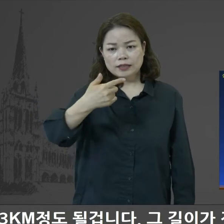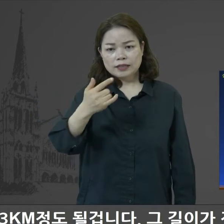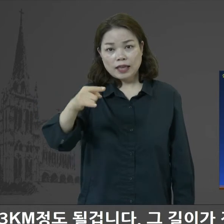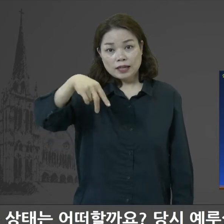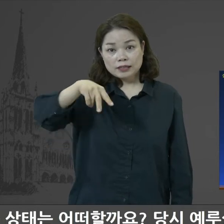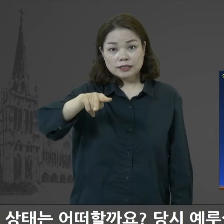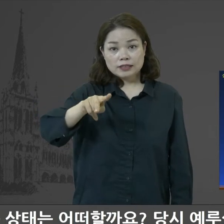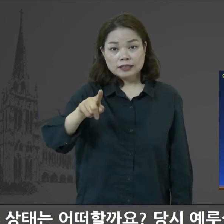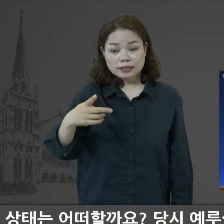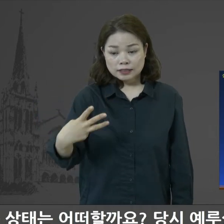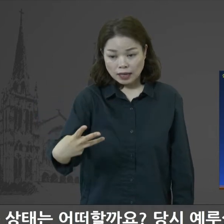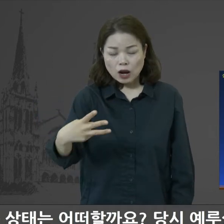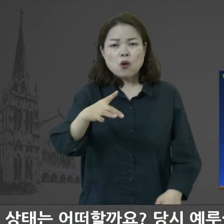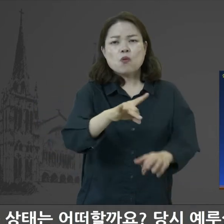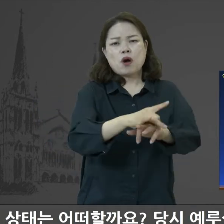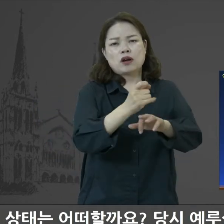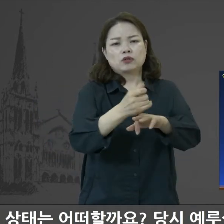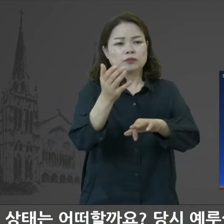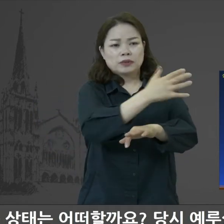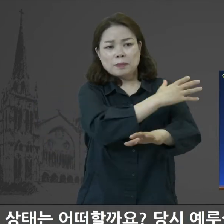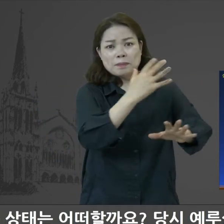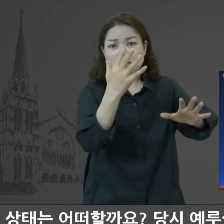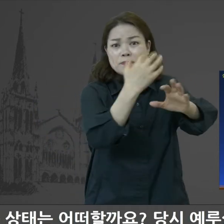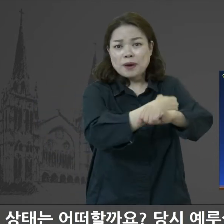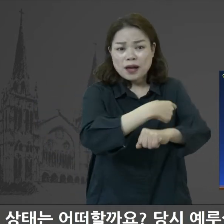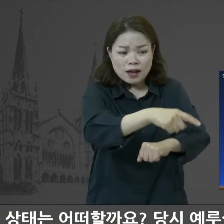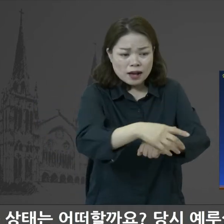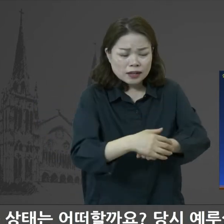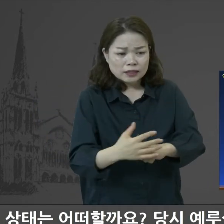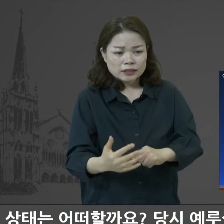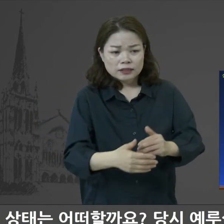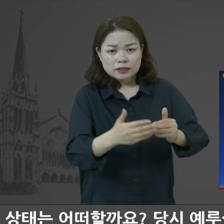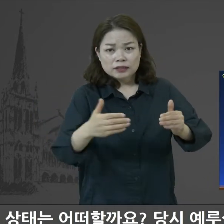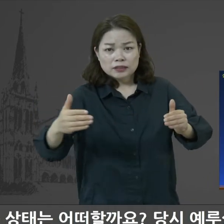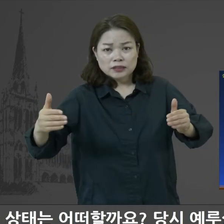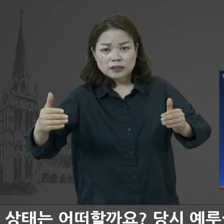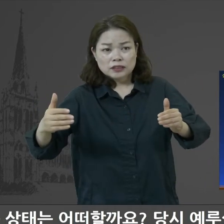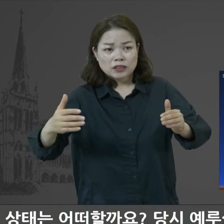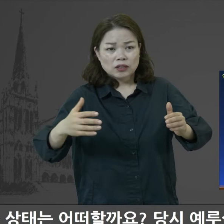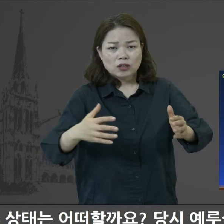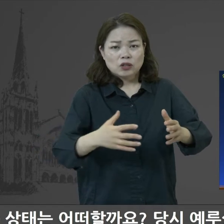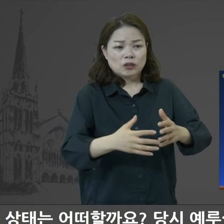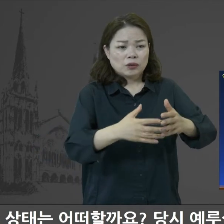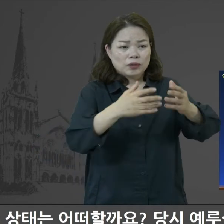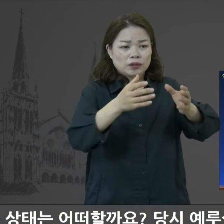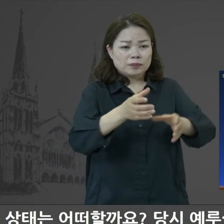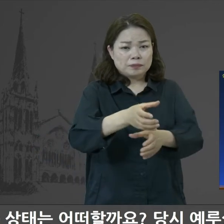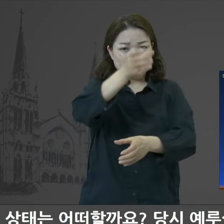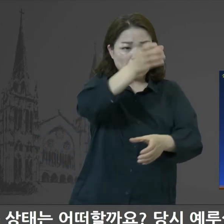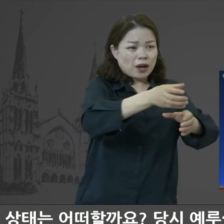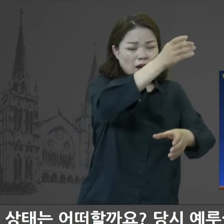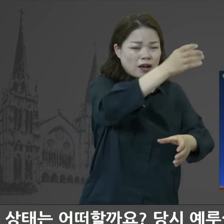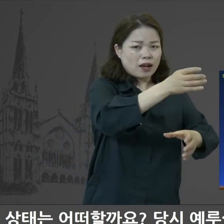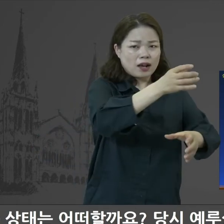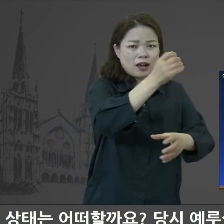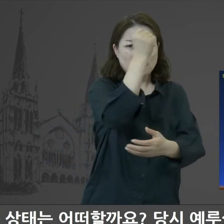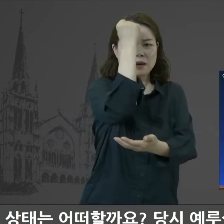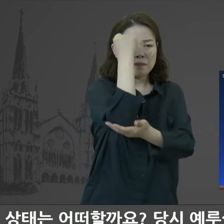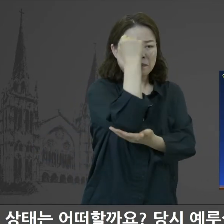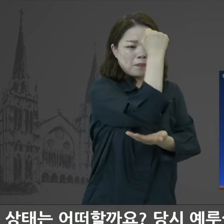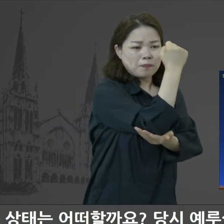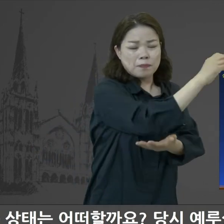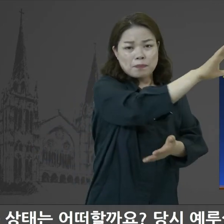모습을 상상해 보면 성벽을 지탱하고 있는 거대한 돌들은 무너져서 가파른 골짜기에 뒹굴고